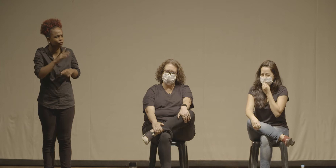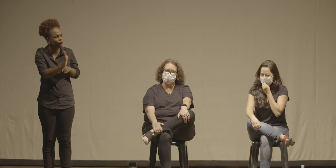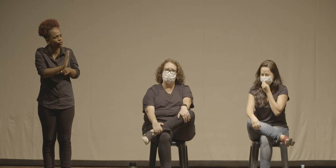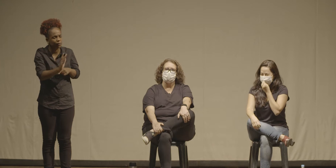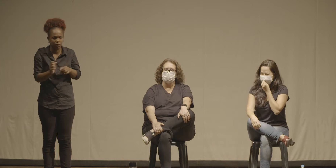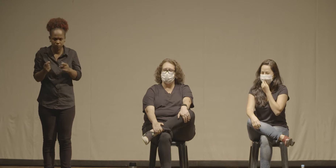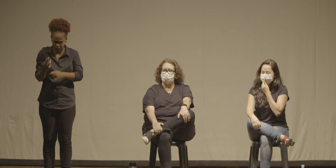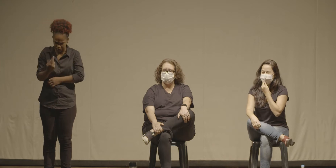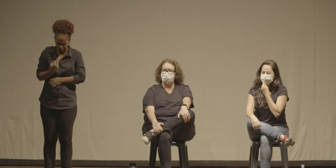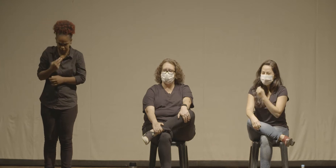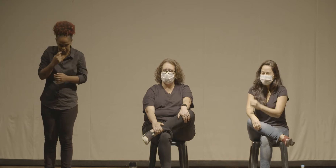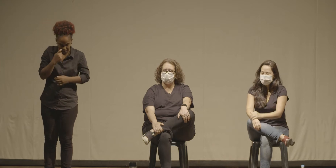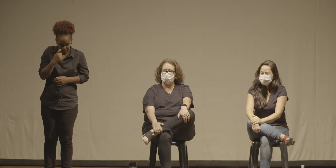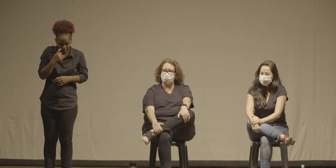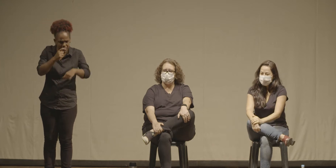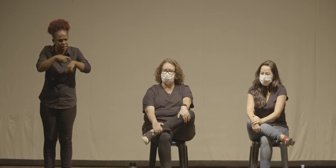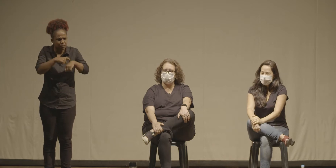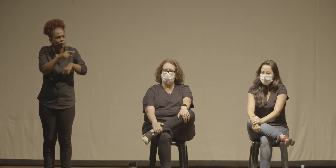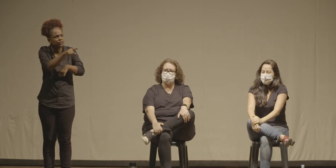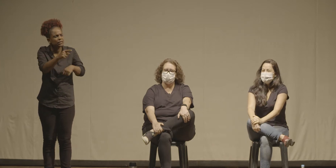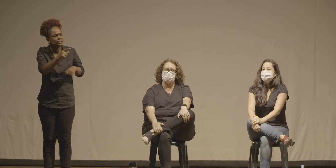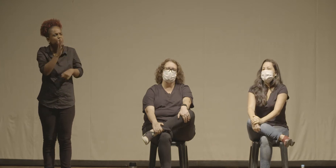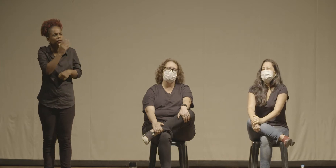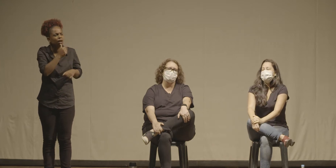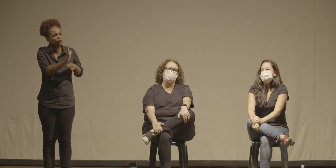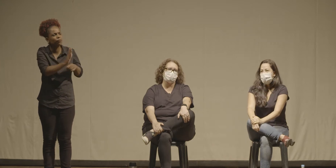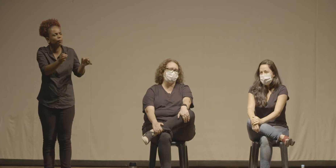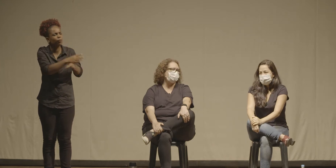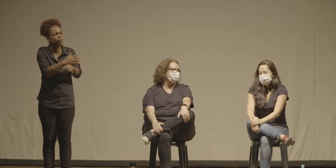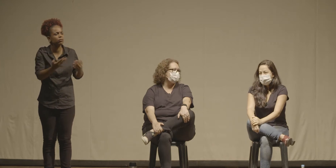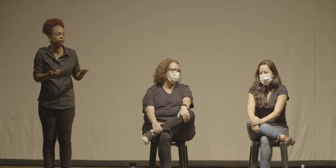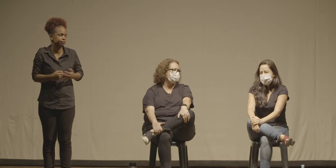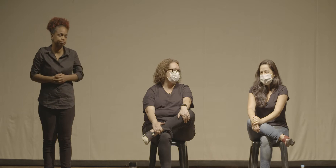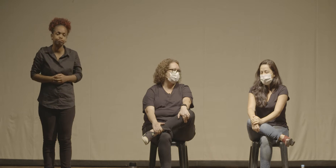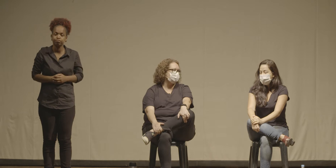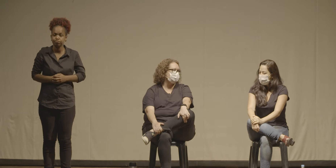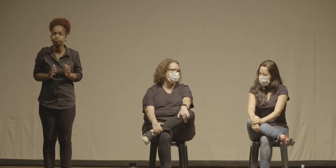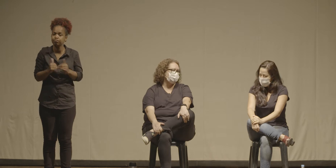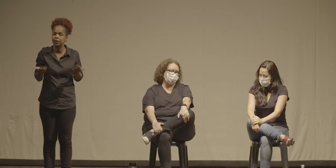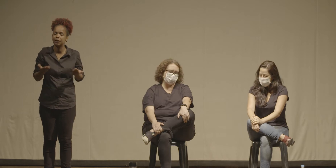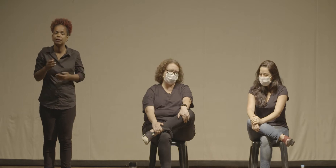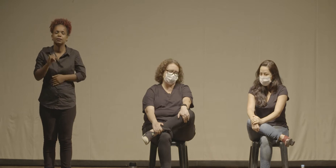Repete para mim. Quanto tempo vocês demoraram para fazer esse filme? Bom, se a